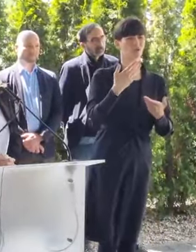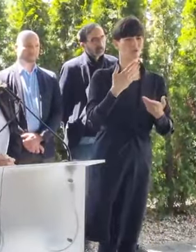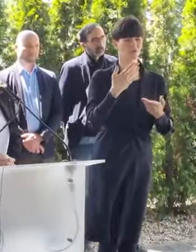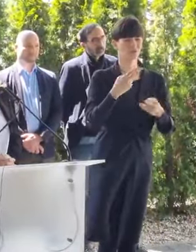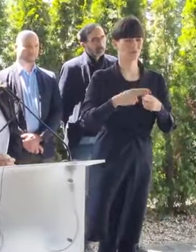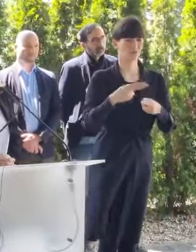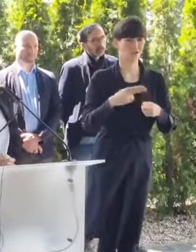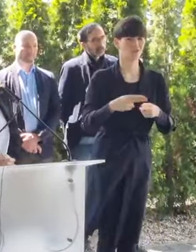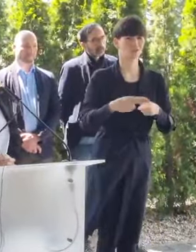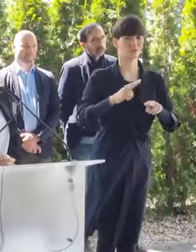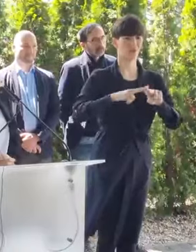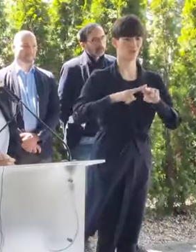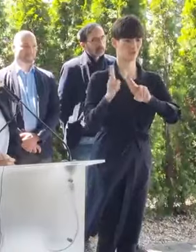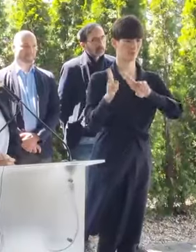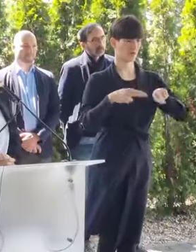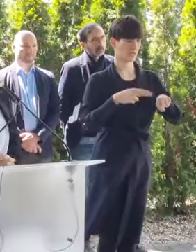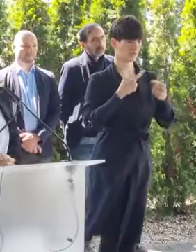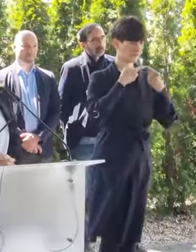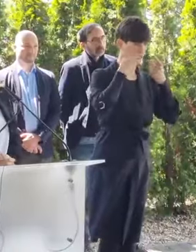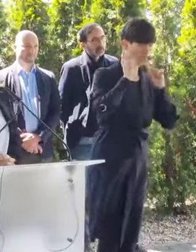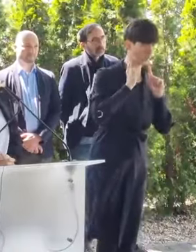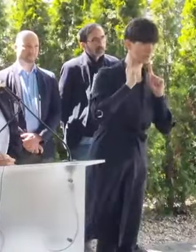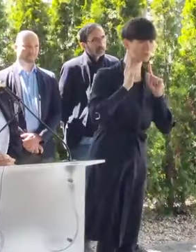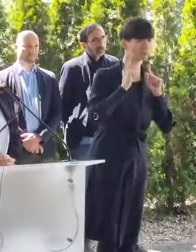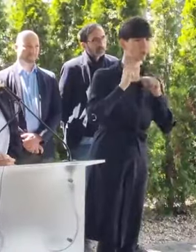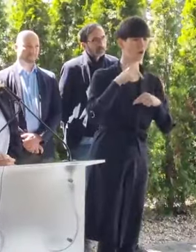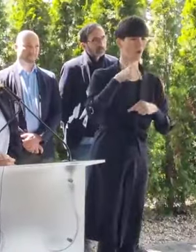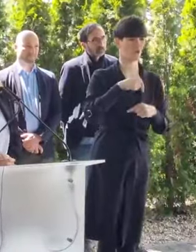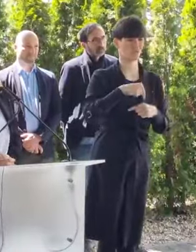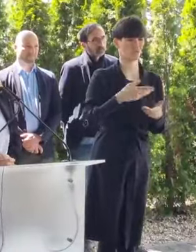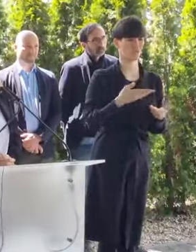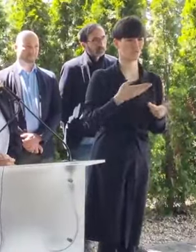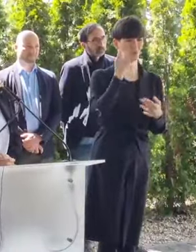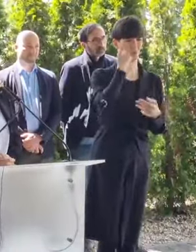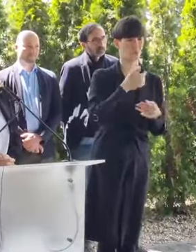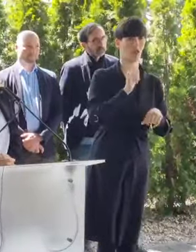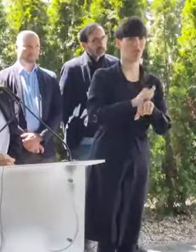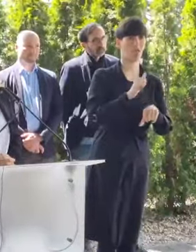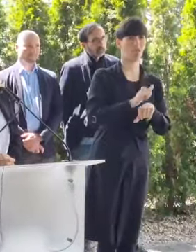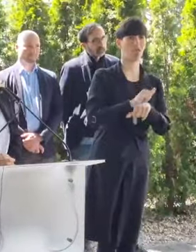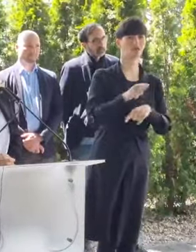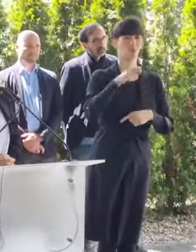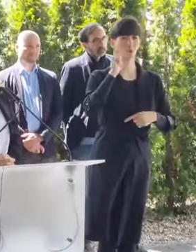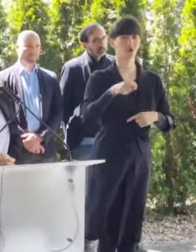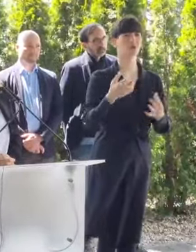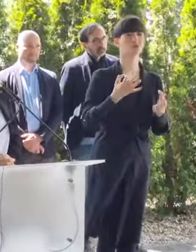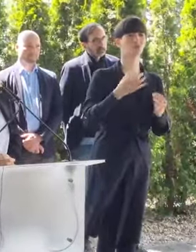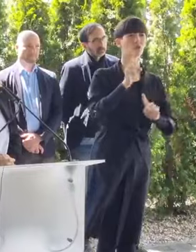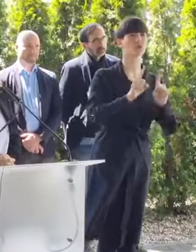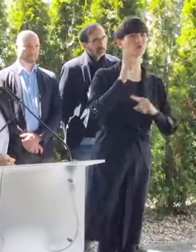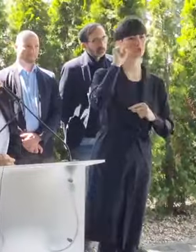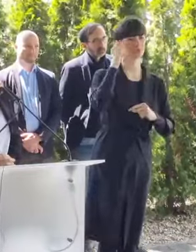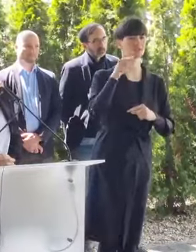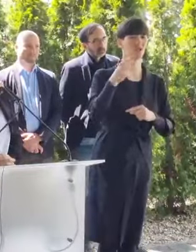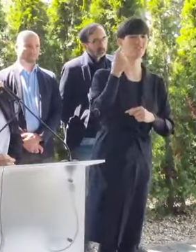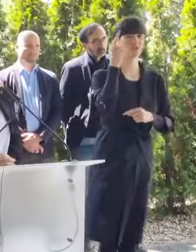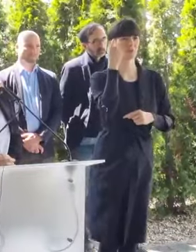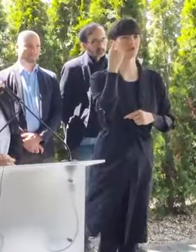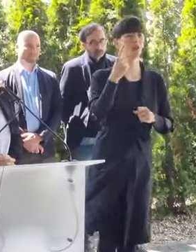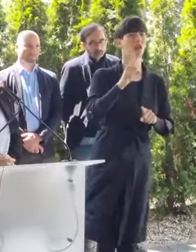na Slovensko, kde si časť populácie pletie agresora s obeťou a zároveň časť politikov si na tom robí